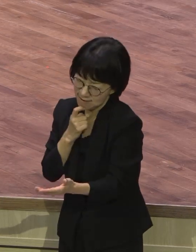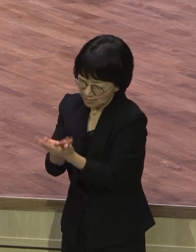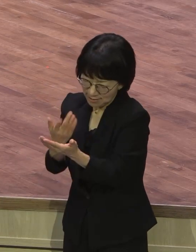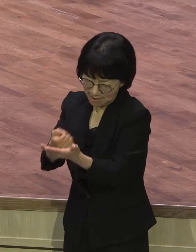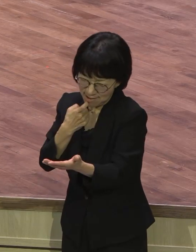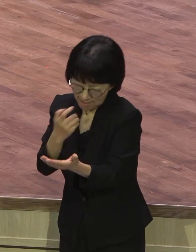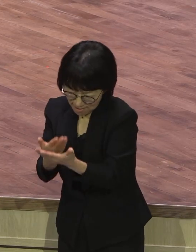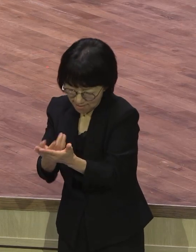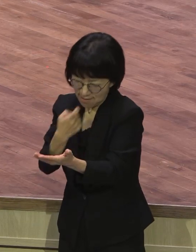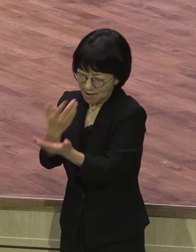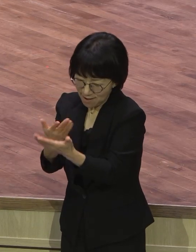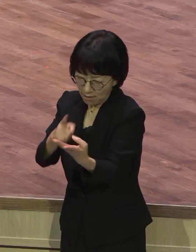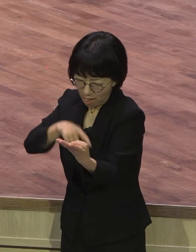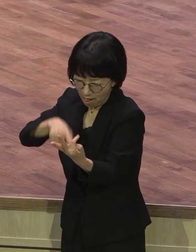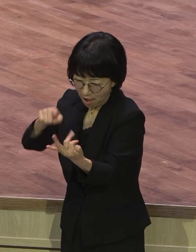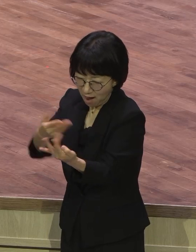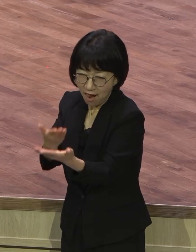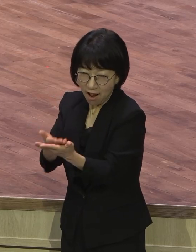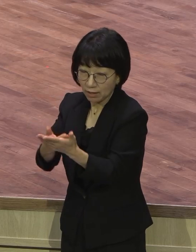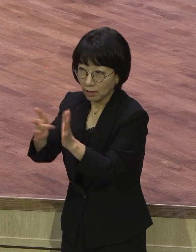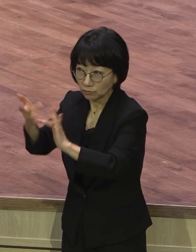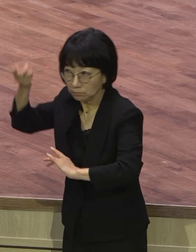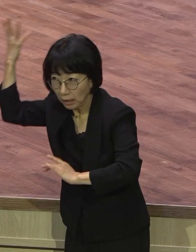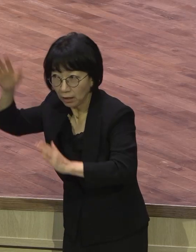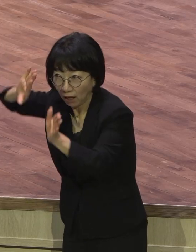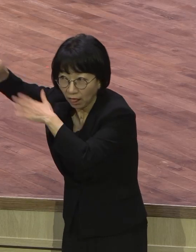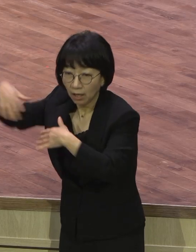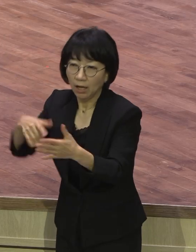그것만 강조하다 보니까 예수는 어디 갔는지 몰라